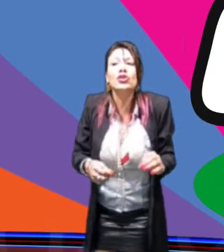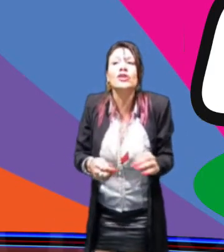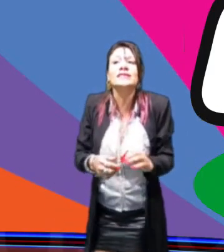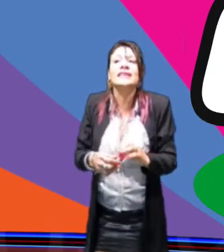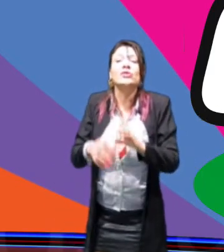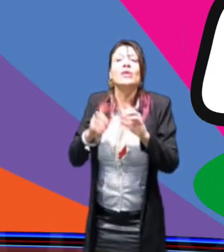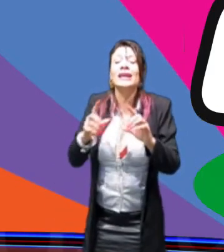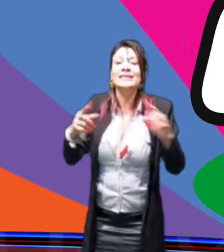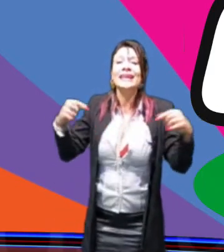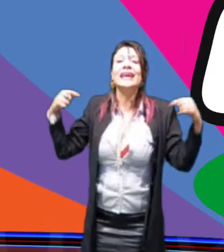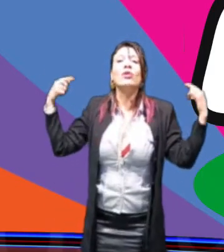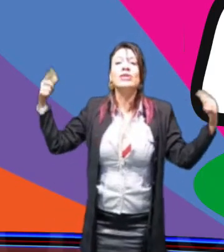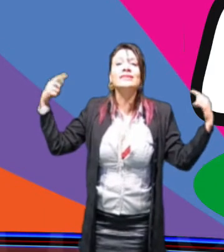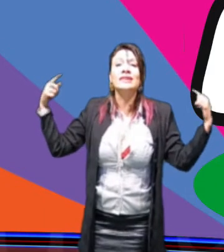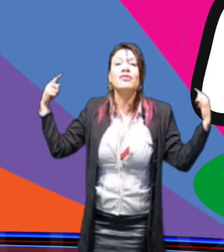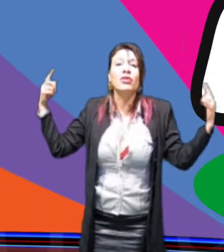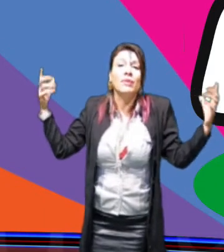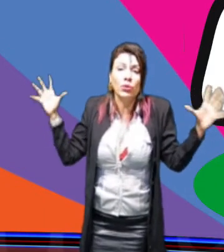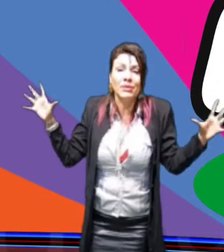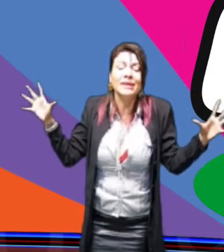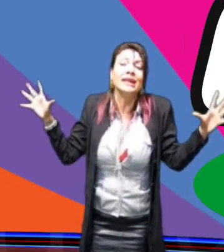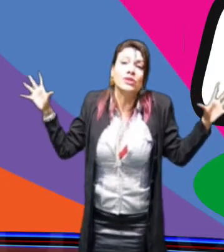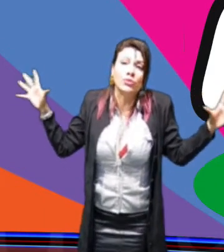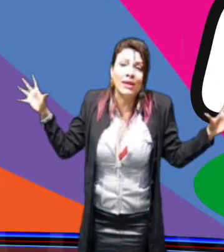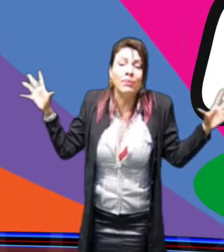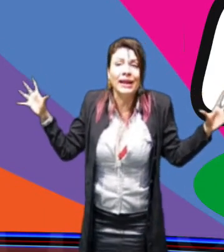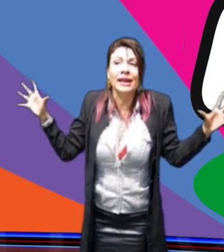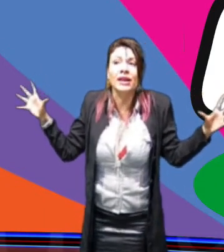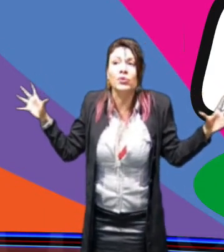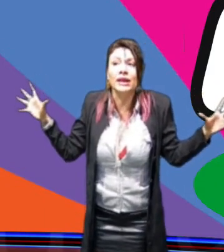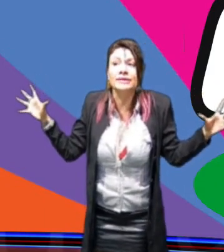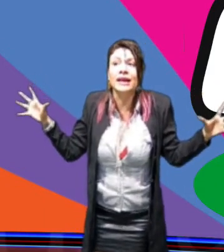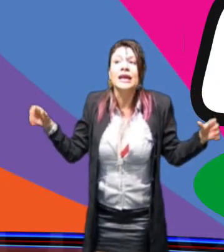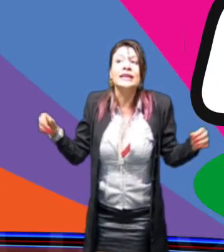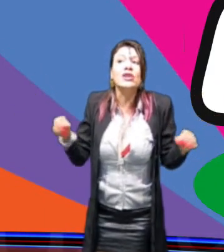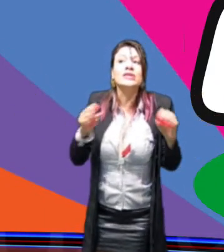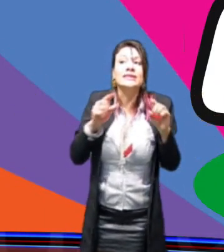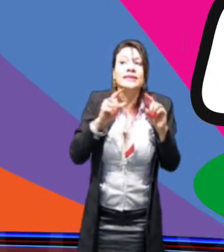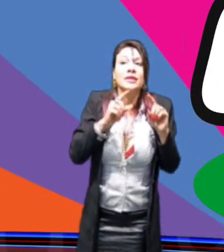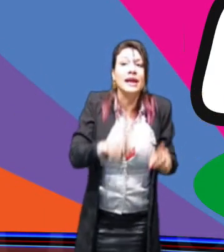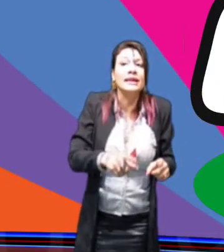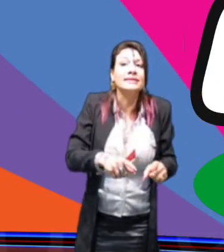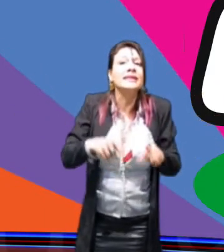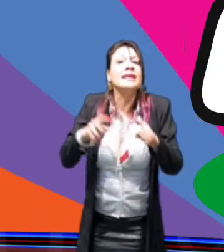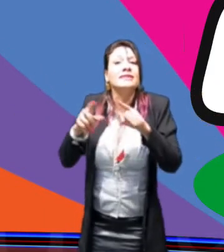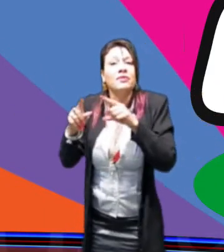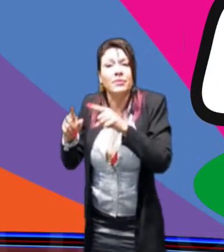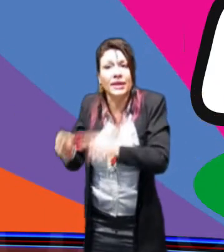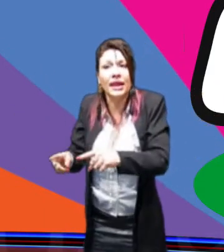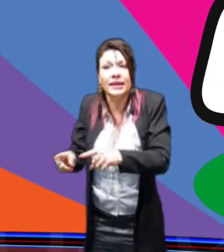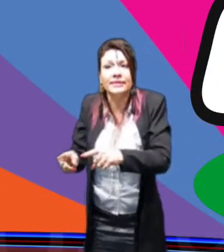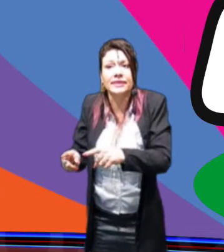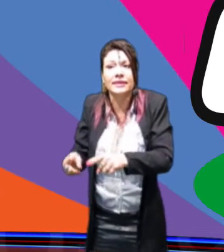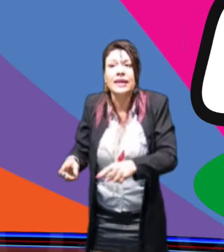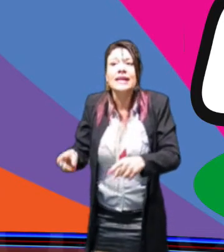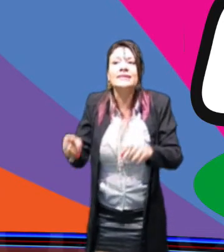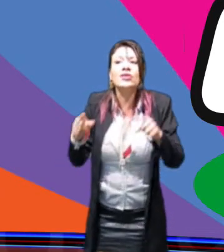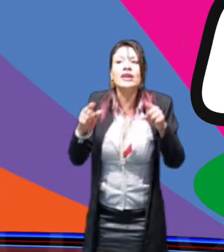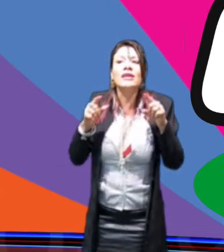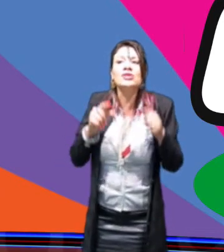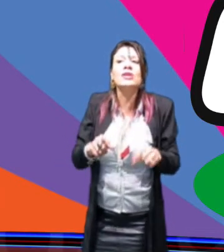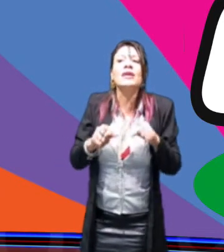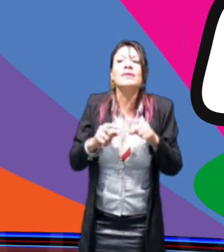los desastres naturales que acontecen de forma justamente natural, valga la redundancia, ni los accidentes viales, ni las enfermedades que existen, sino